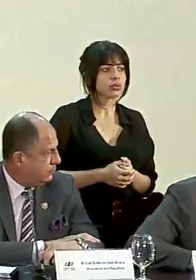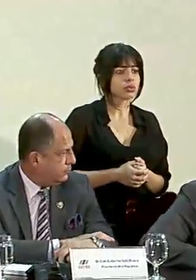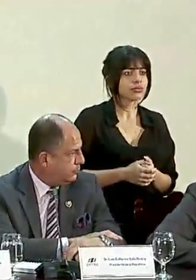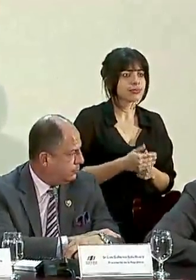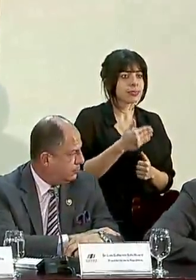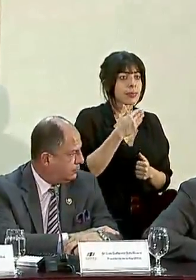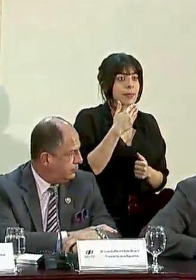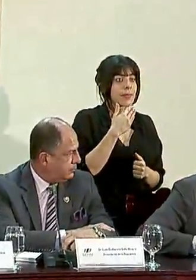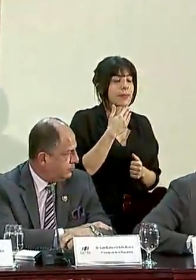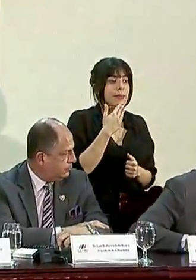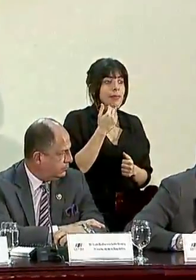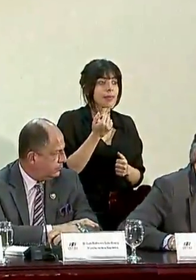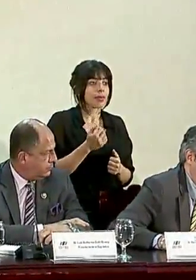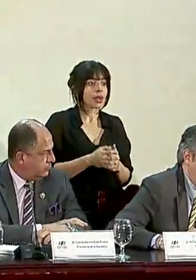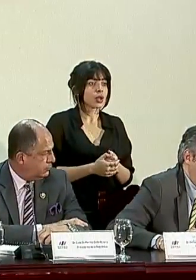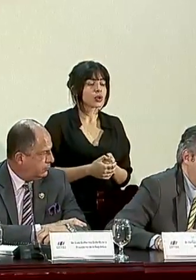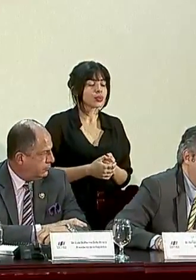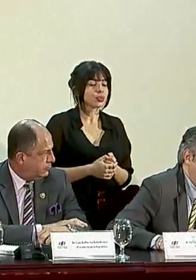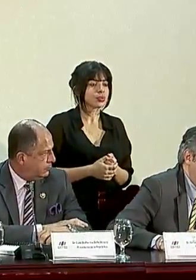la mejor